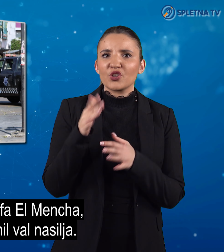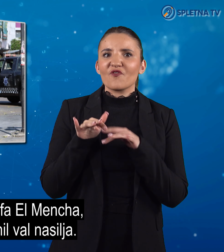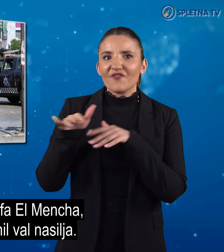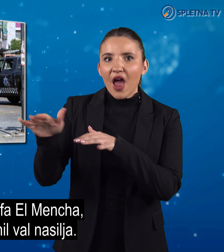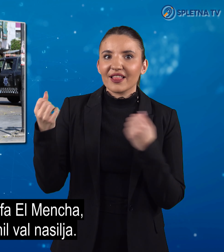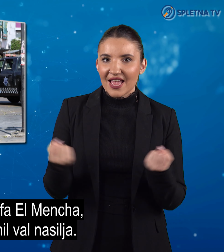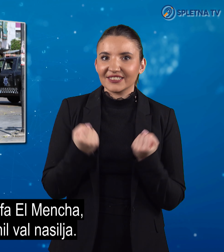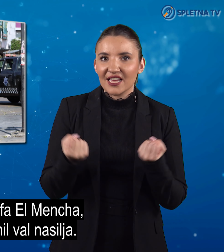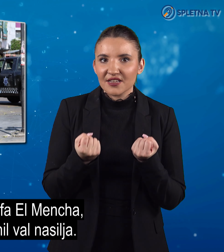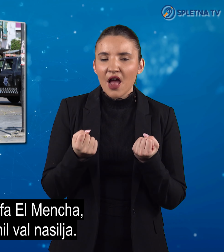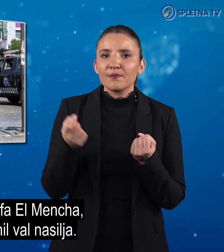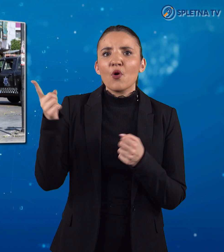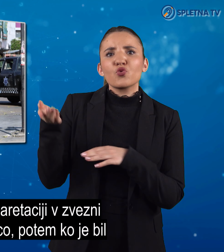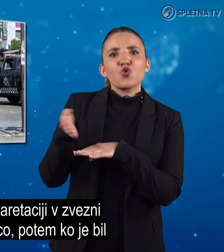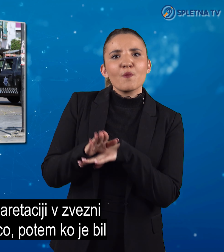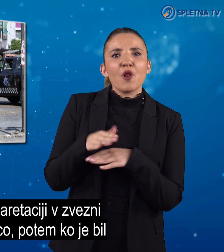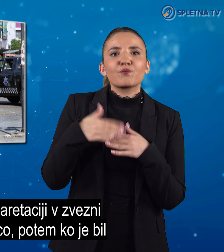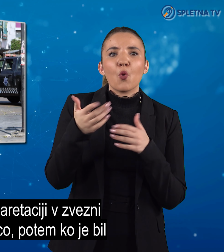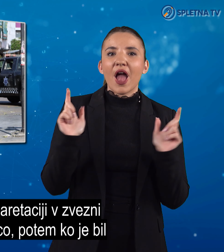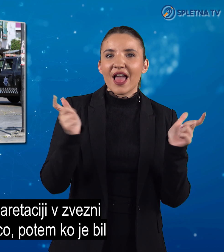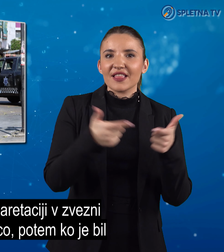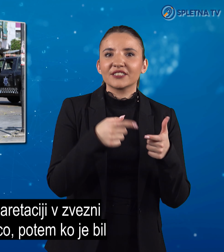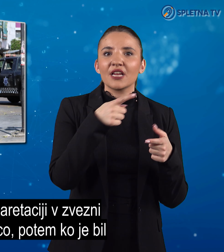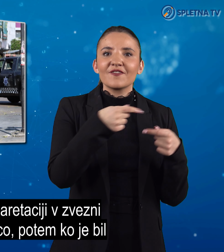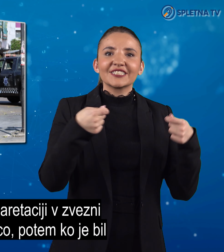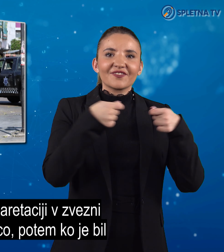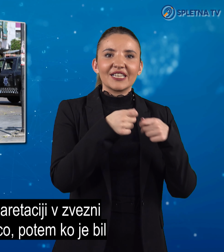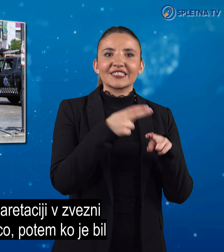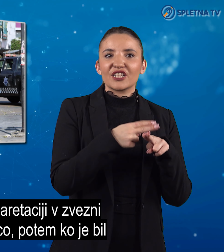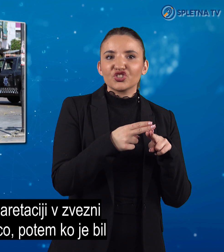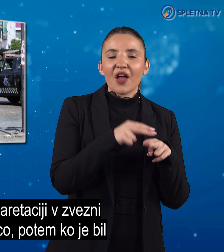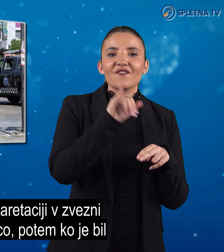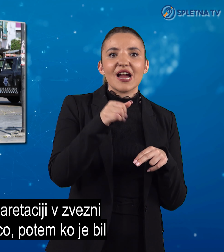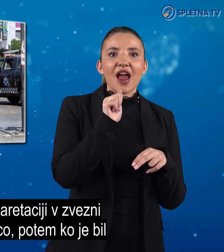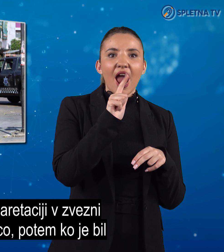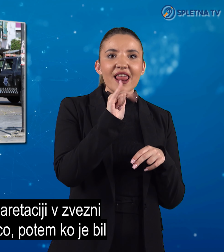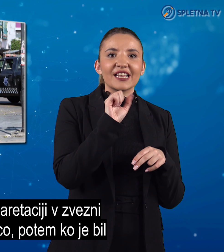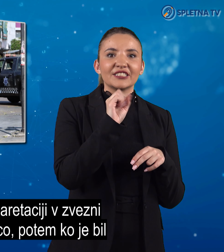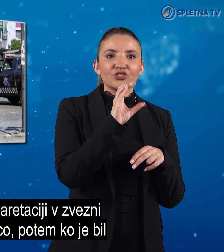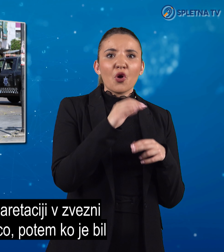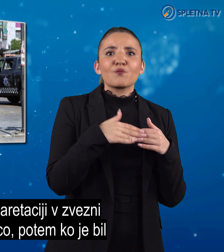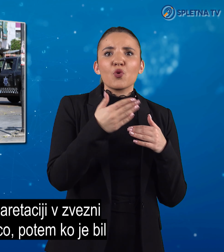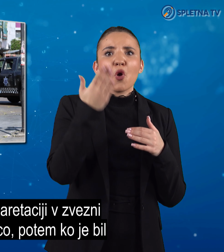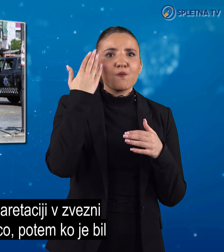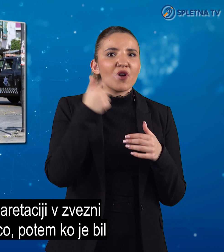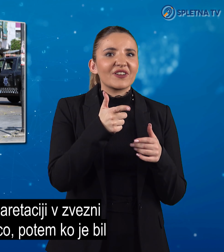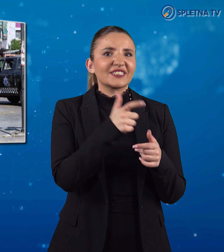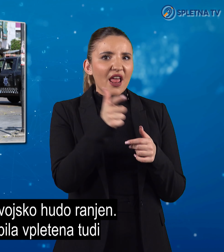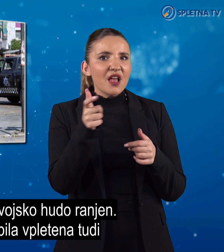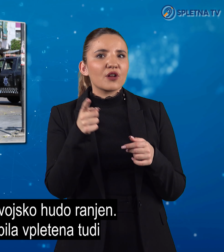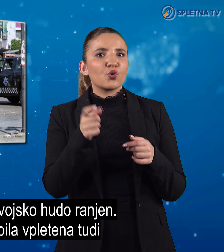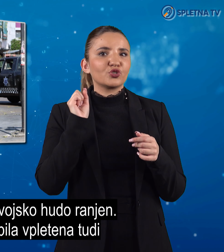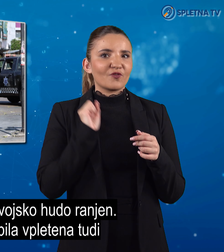nasilja. Umrl je po aretaciji v zvezni državi Jalisco, potem ko je bil v streljanju z vojsko hudo